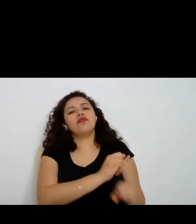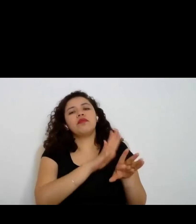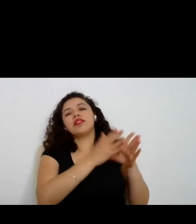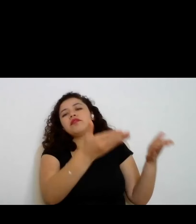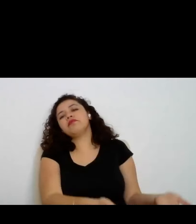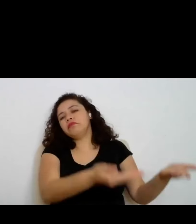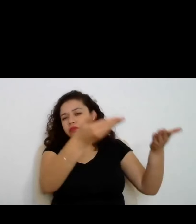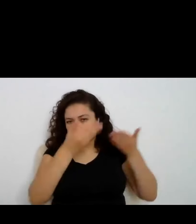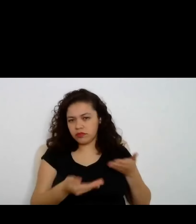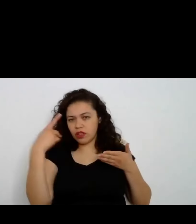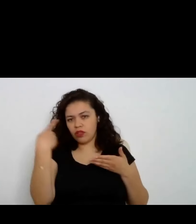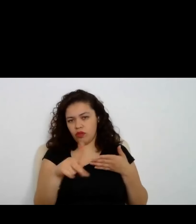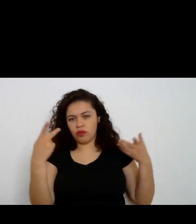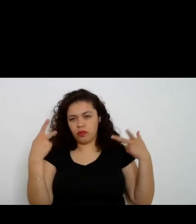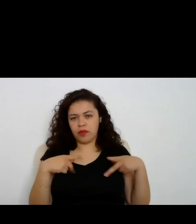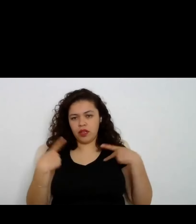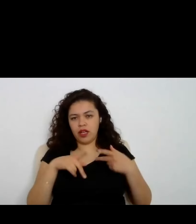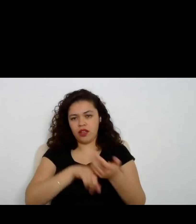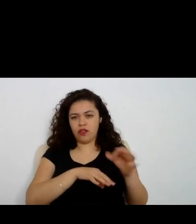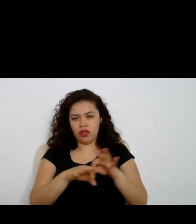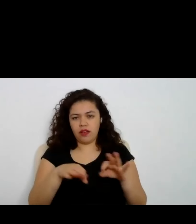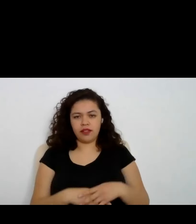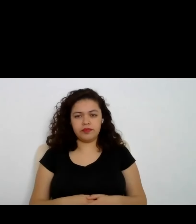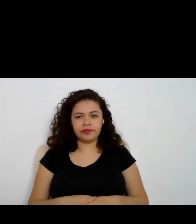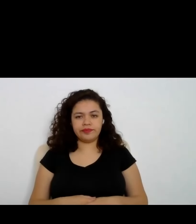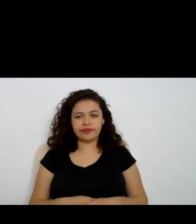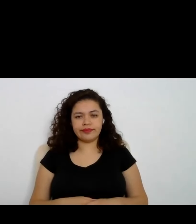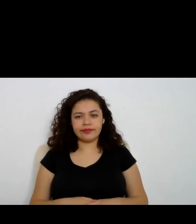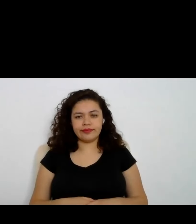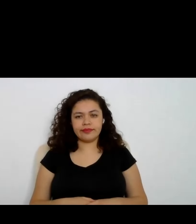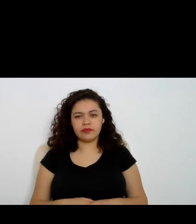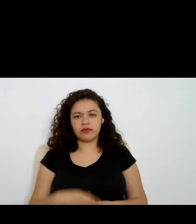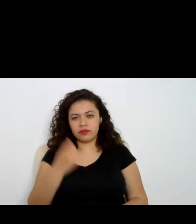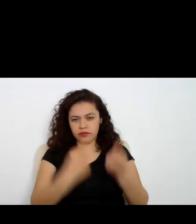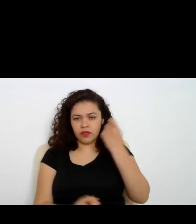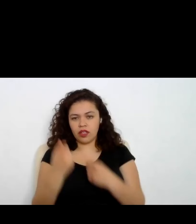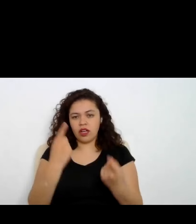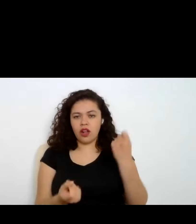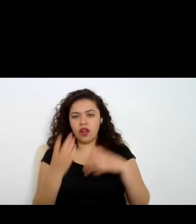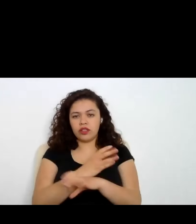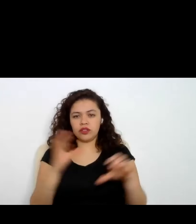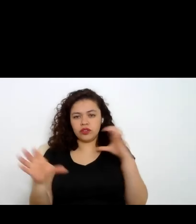de sus ejecutivos. Entonces, esas son algunas excepciones a la